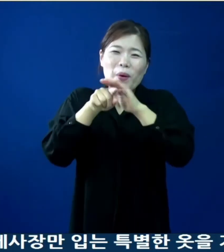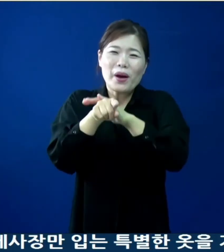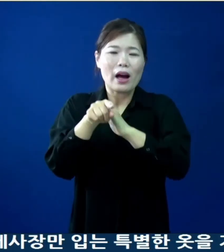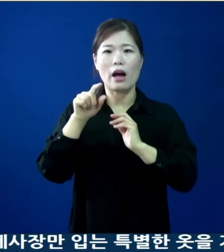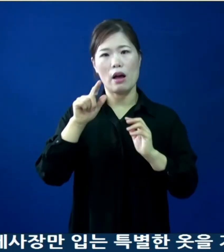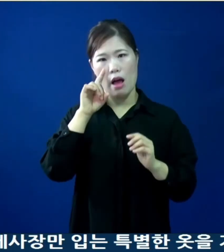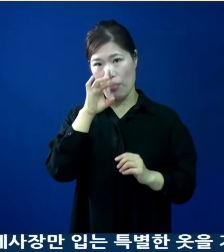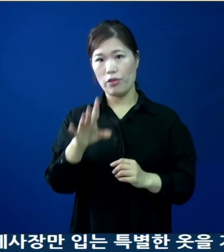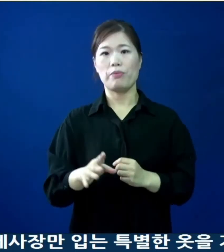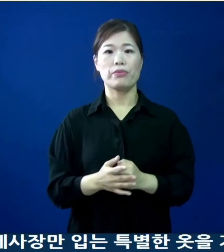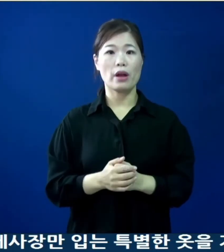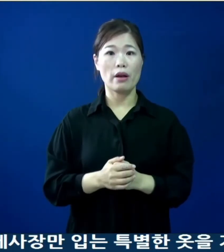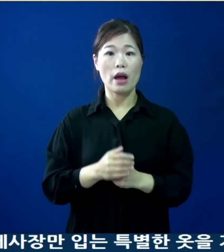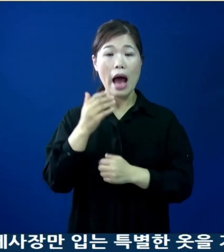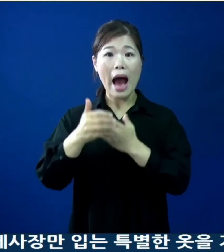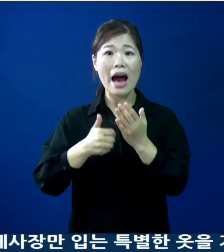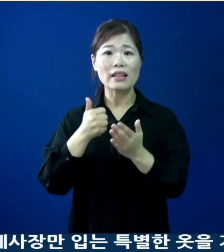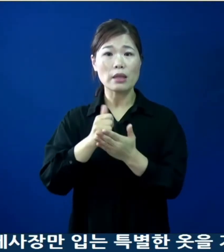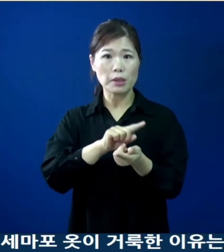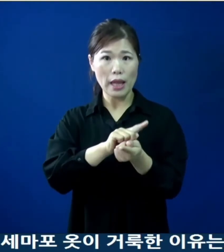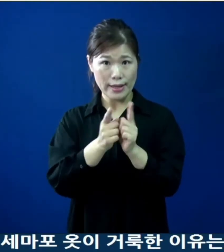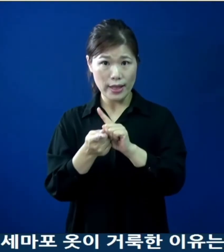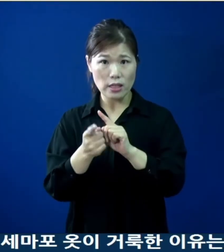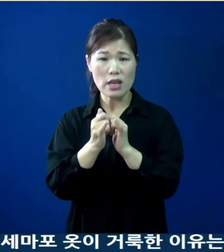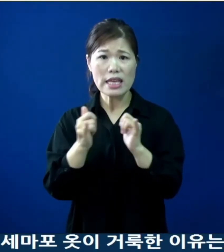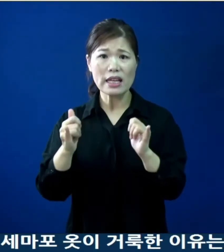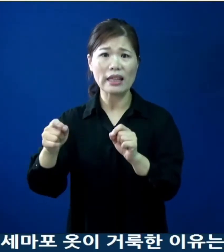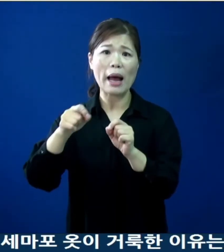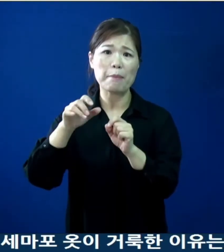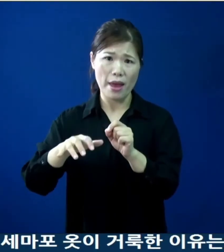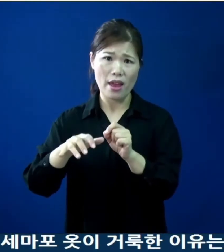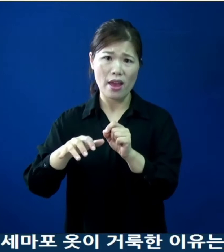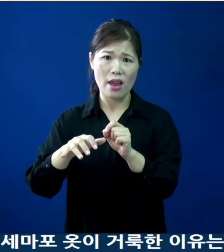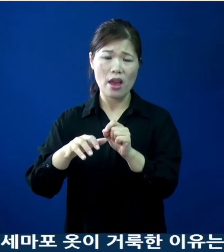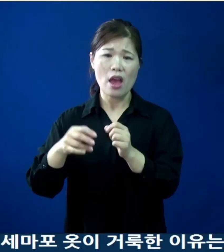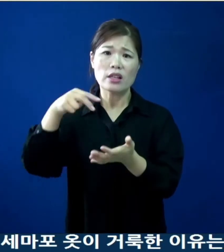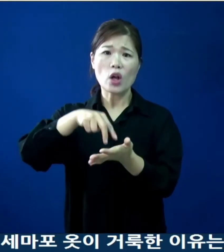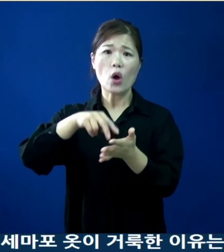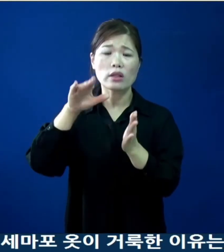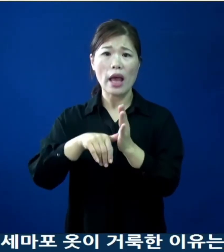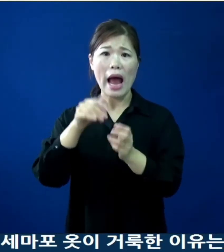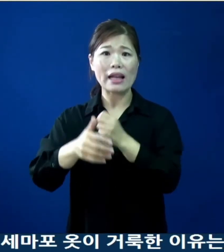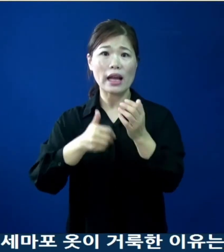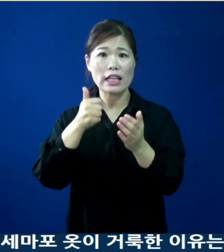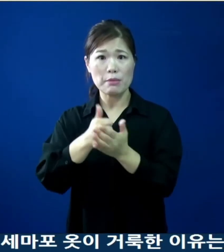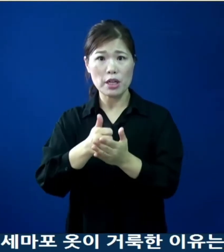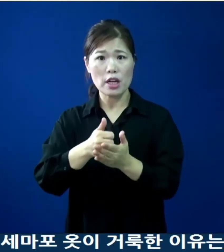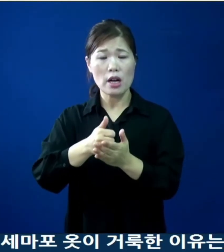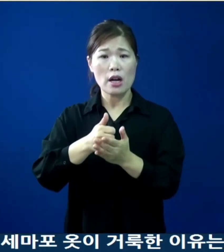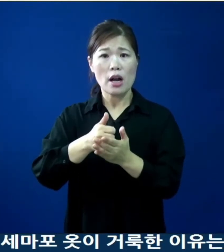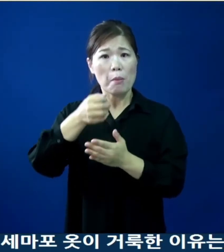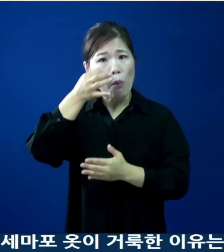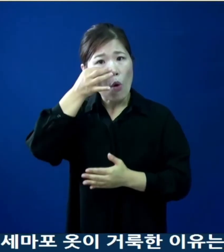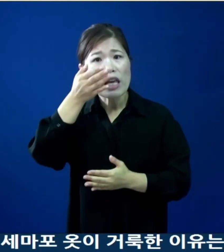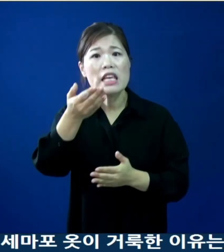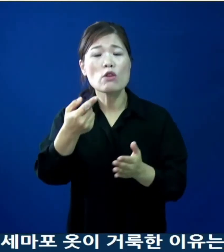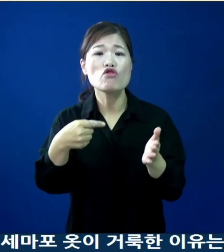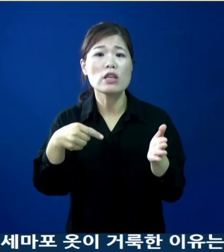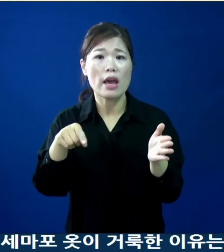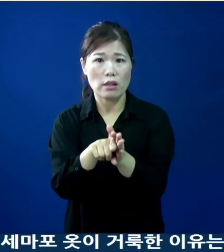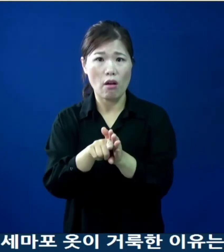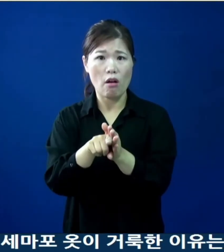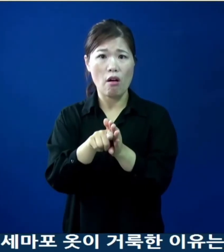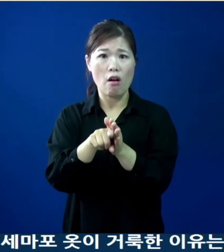겁니다. 하나님을 대신해서 인간 앞에 설 때 하나님의 거룩함 보이기 위해서 대제사장은